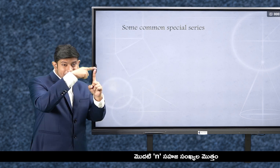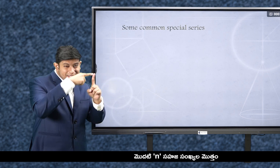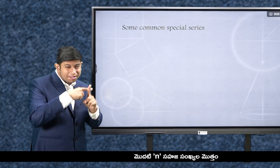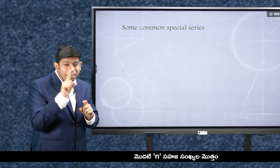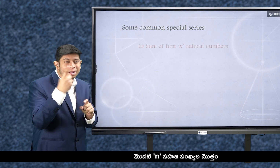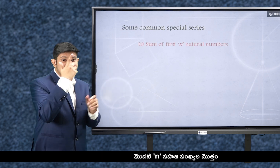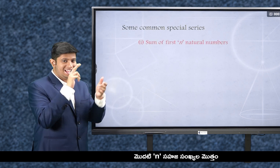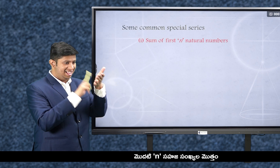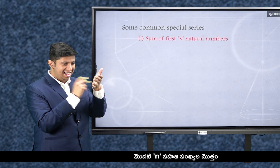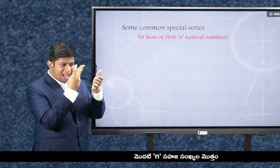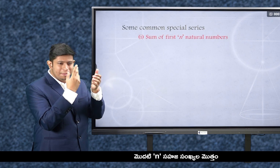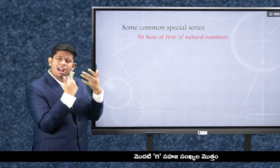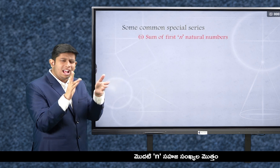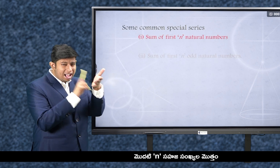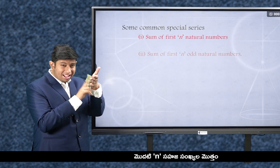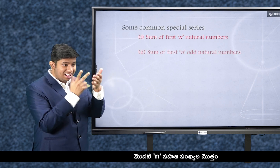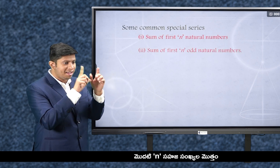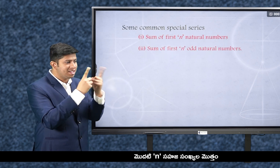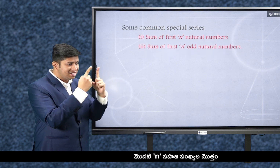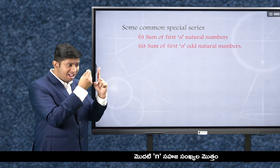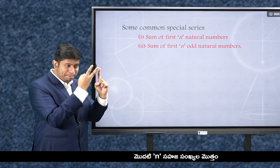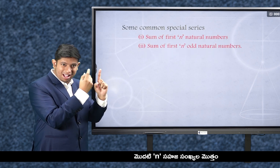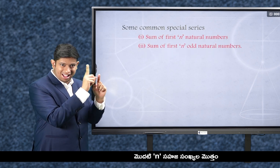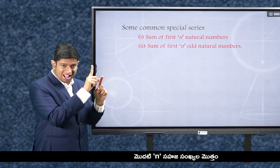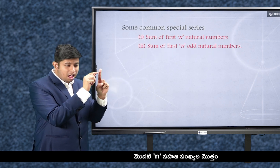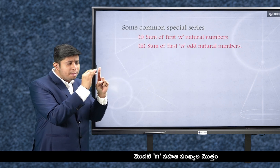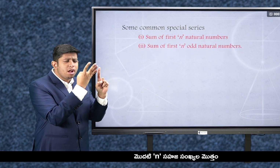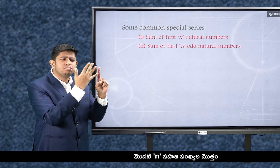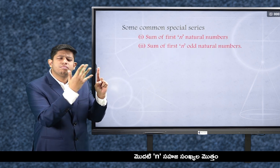1. మొదటి n సహజ సంఖ్యల మొత్తం.